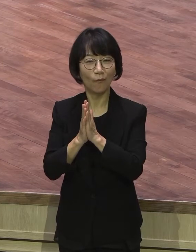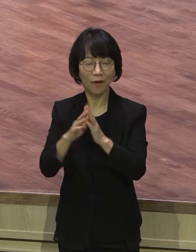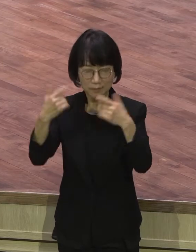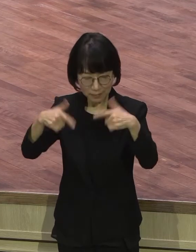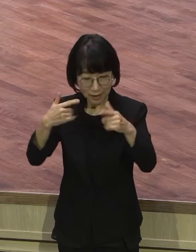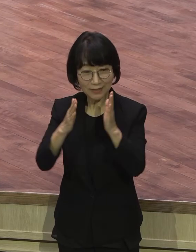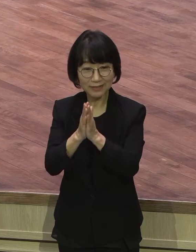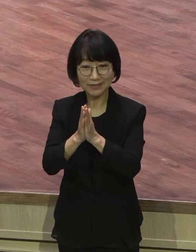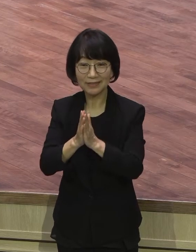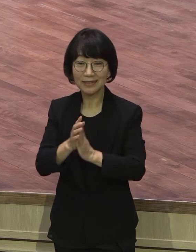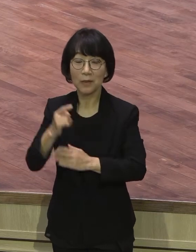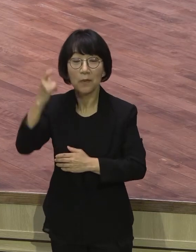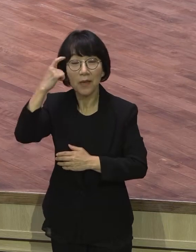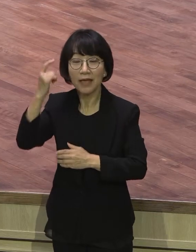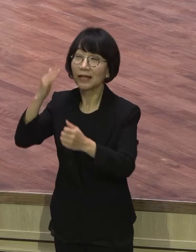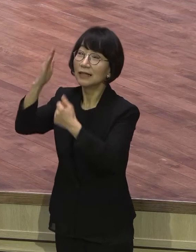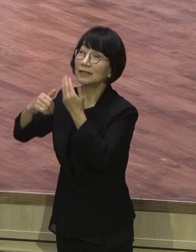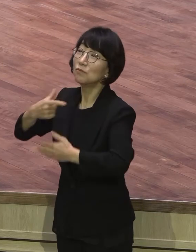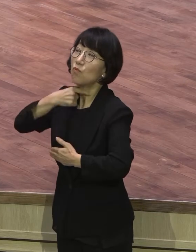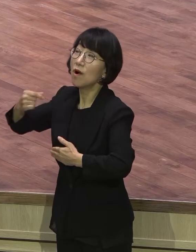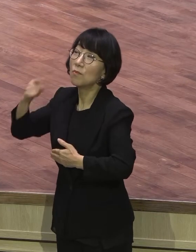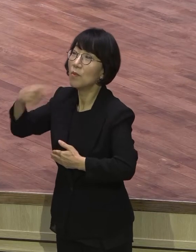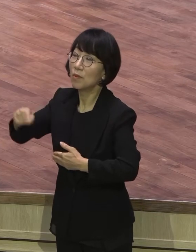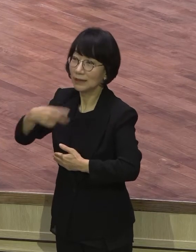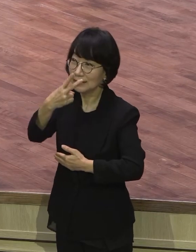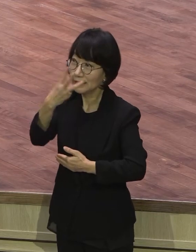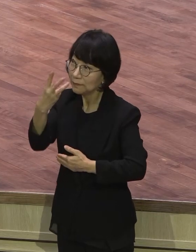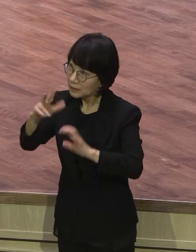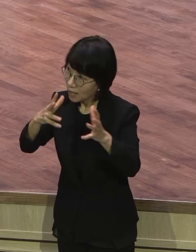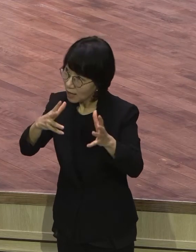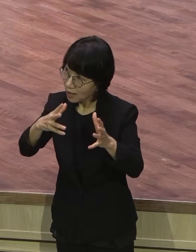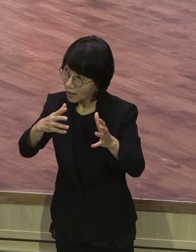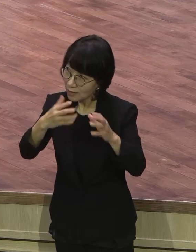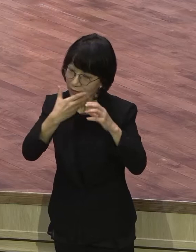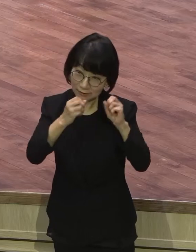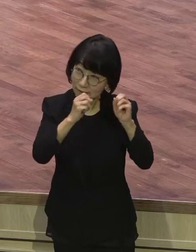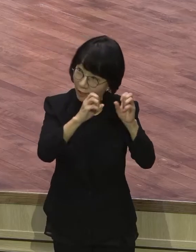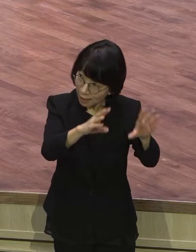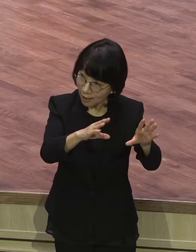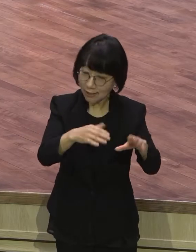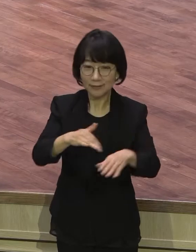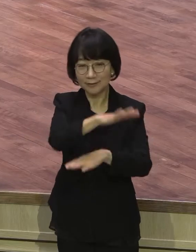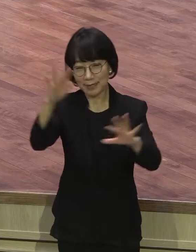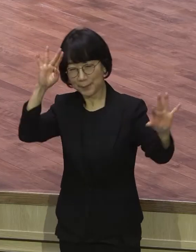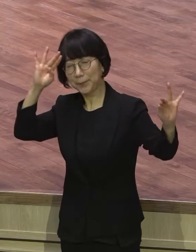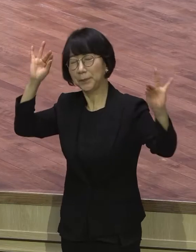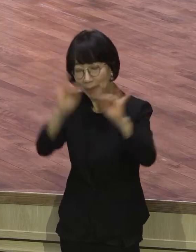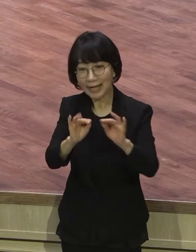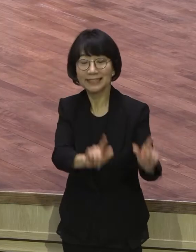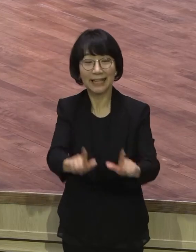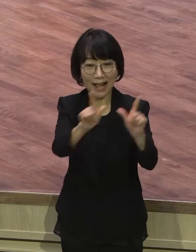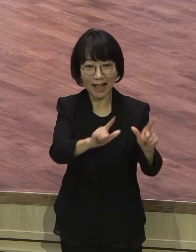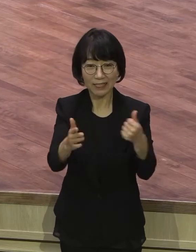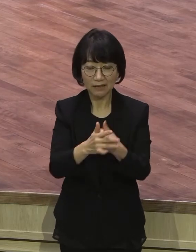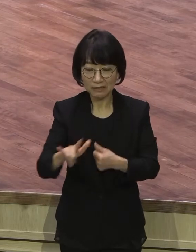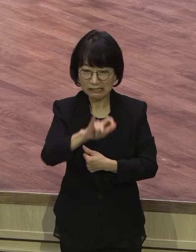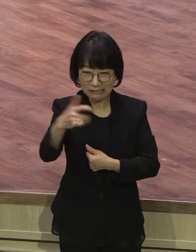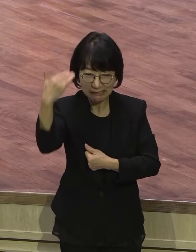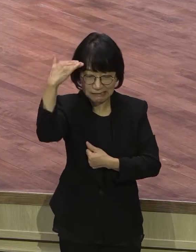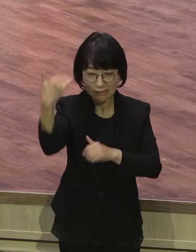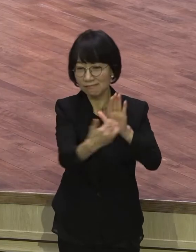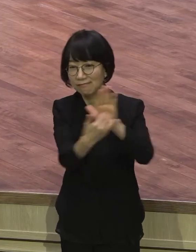때문에 하나님의 지상 최대의 명령을 우리가 포커스 맞추고 살아가기 때문에 이런 바이러스가 틈탈